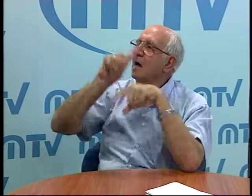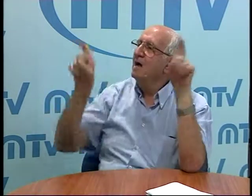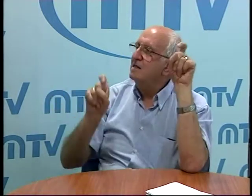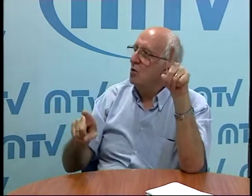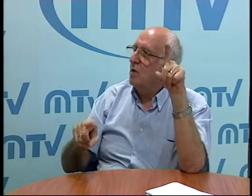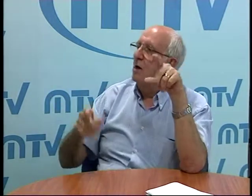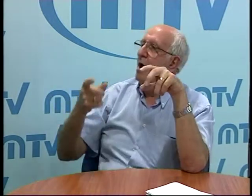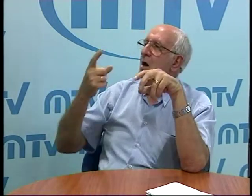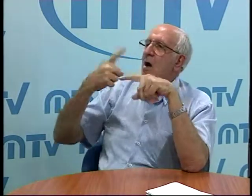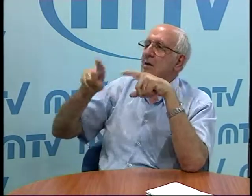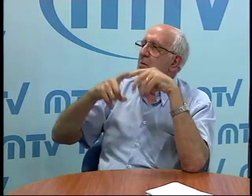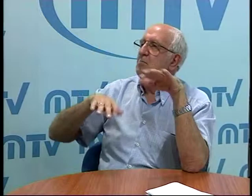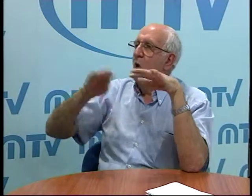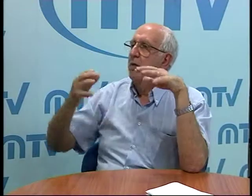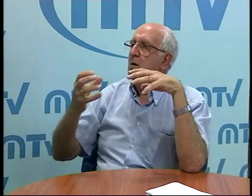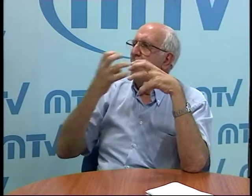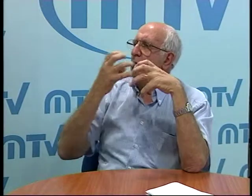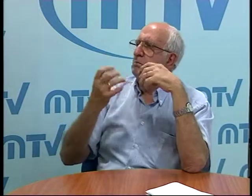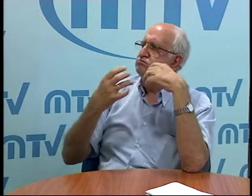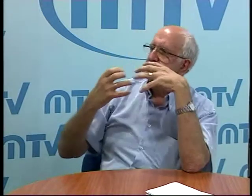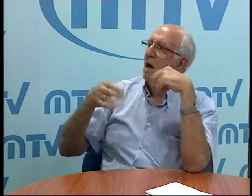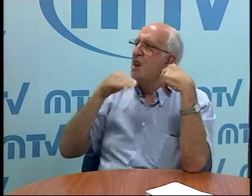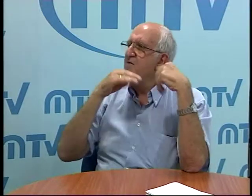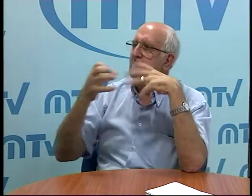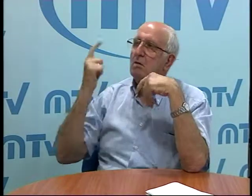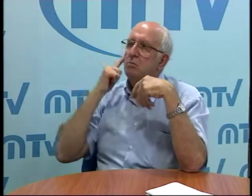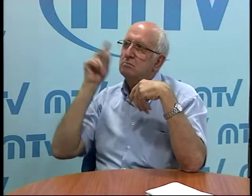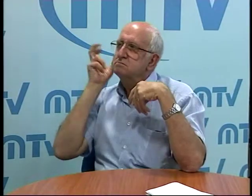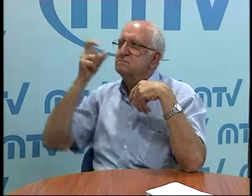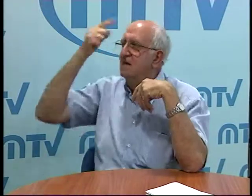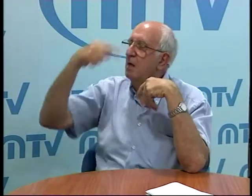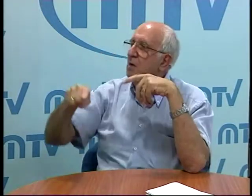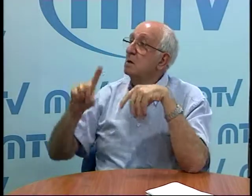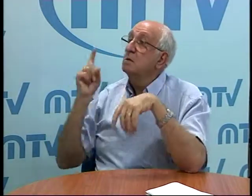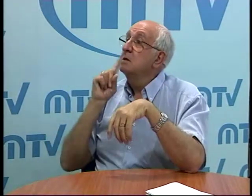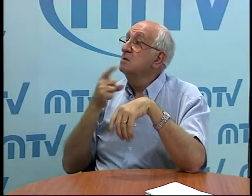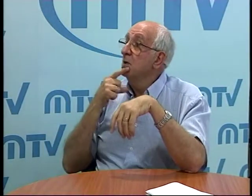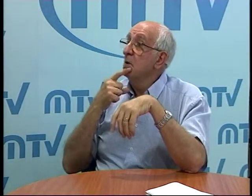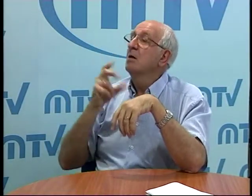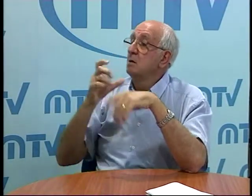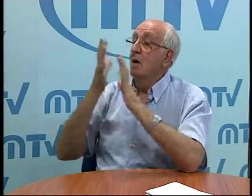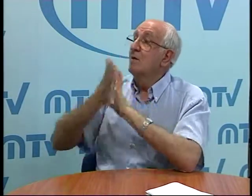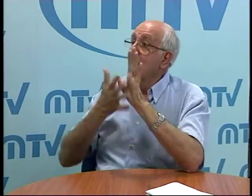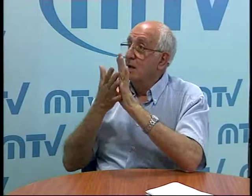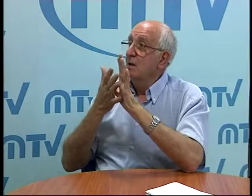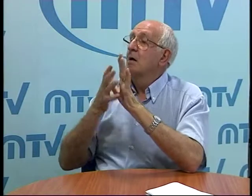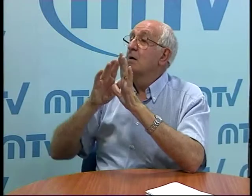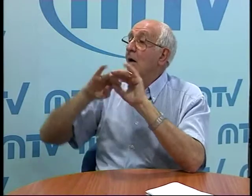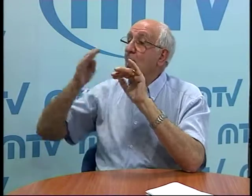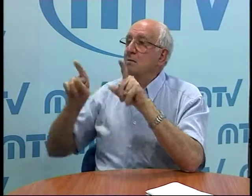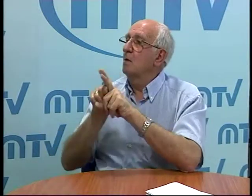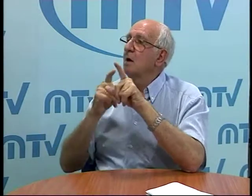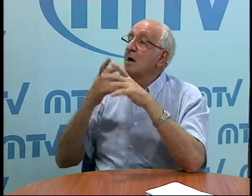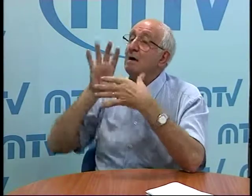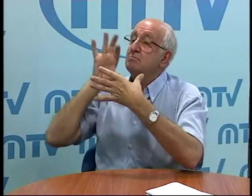Va utilizando diferentes modulaciones de voz, según donde esté, lo que esté diciendo, si está enfadado, si está escuchando algo, si no lo está escuchando. En